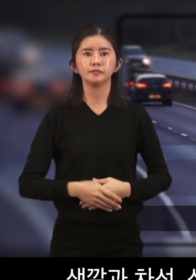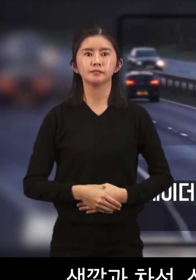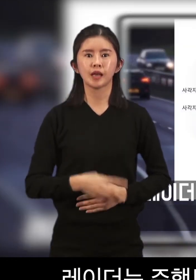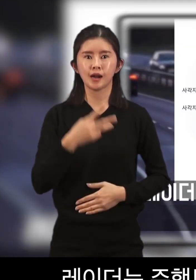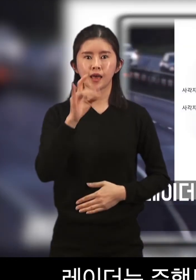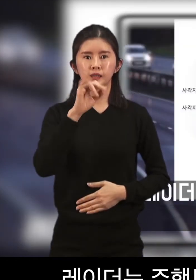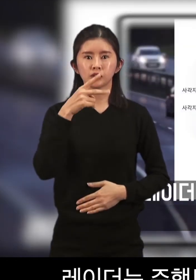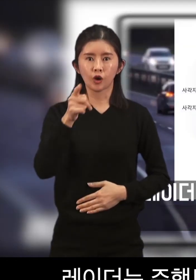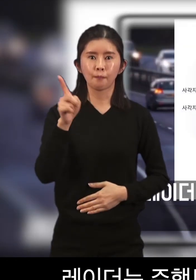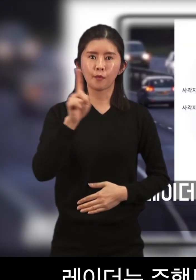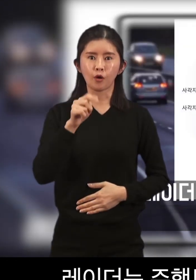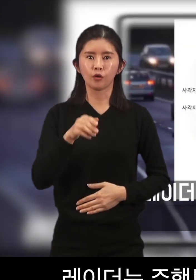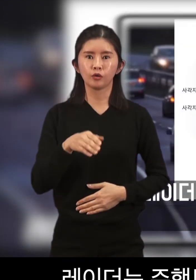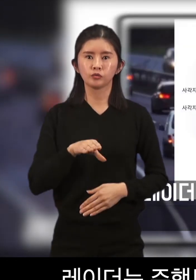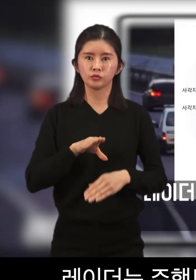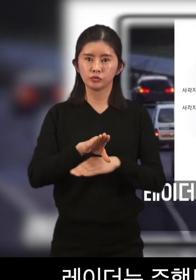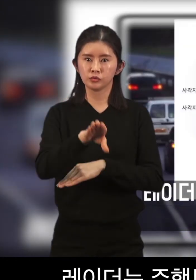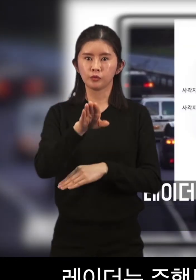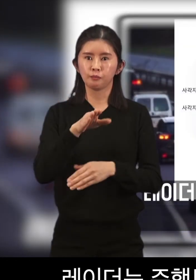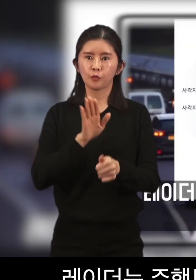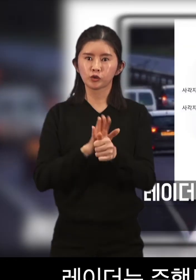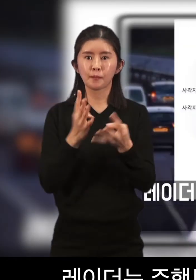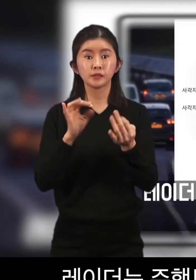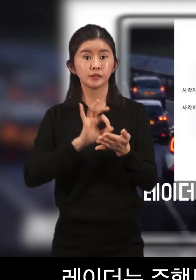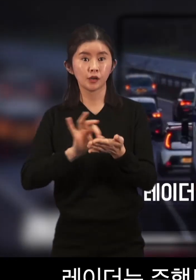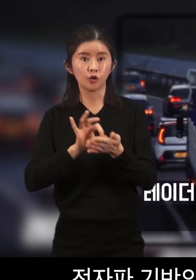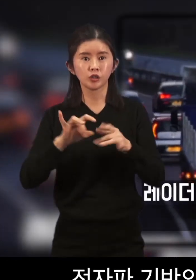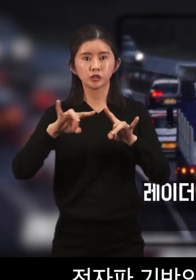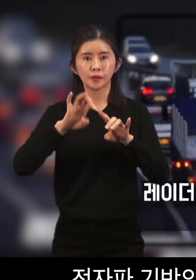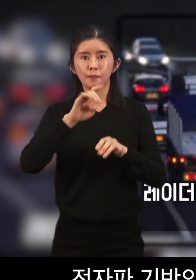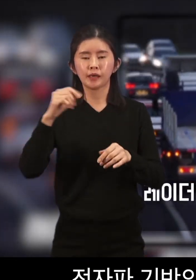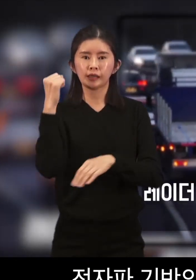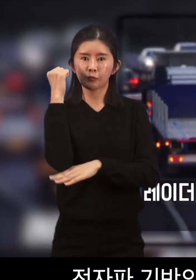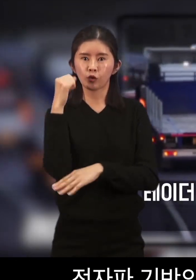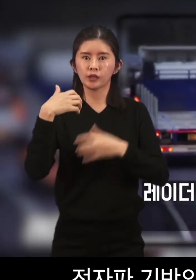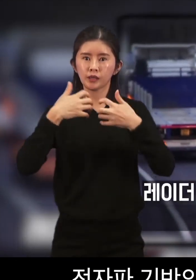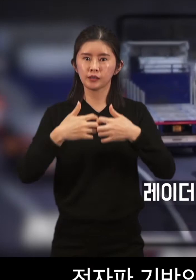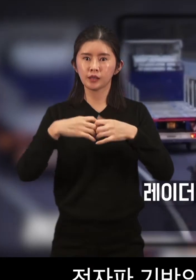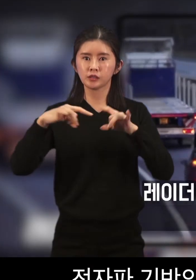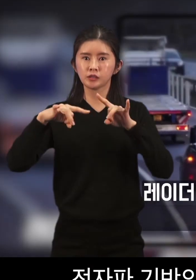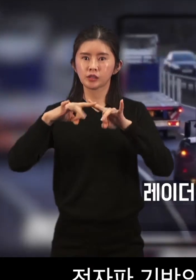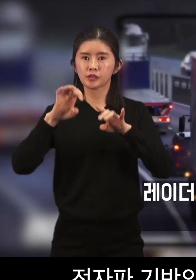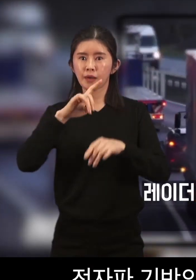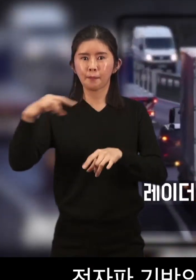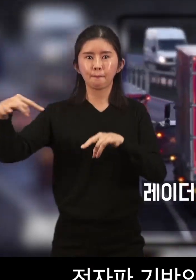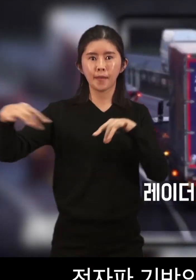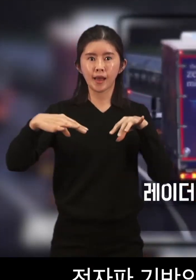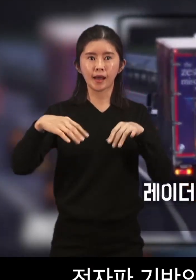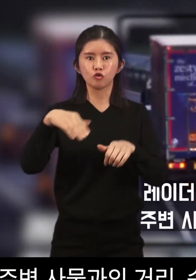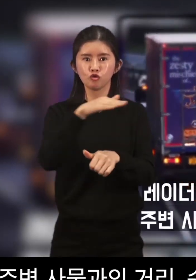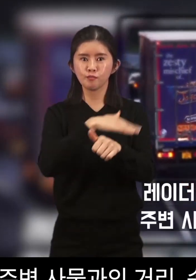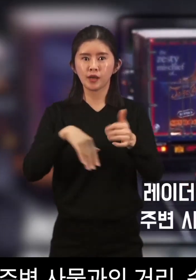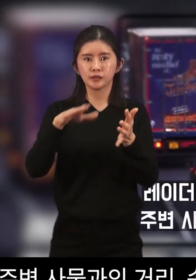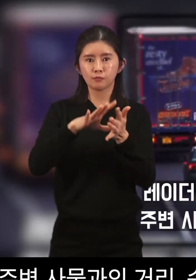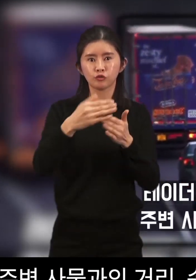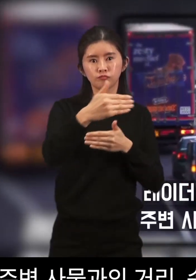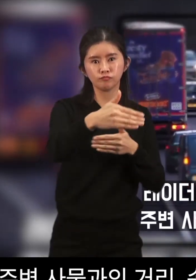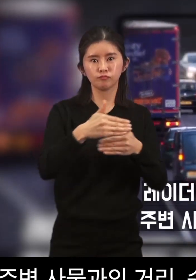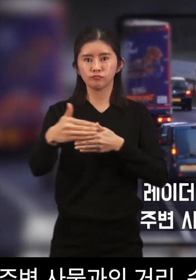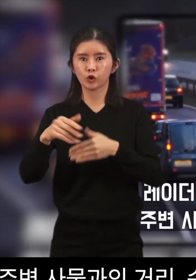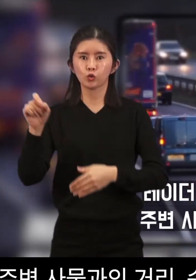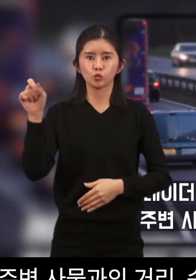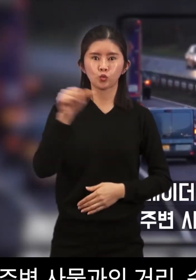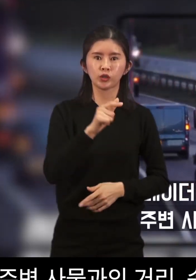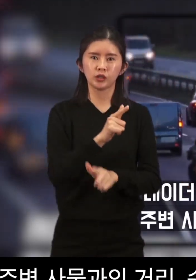레이더는 주행 보조에 많이 사용되고 있으며 전자파 기반의 센서로 전자파를 발사하여 주변